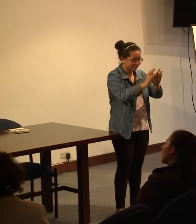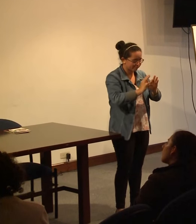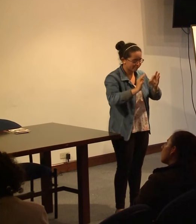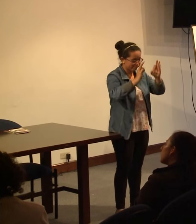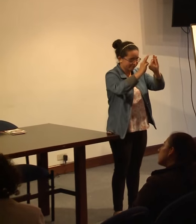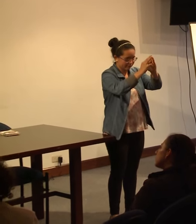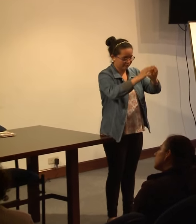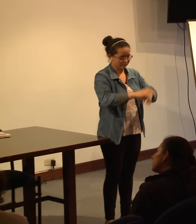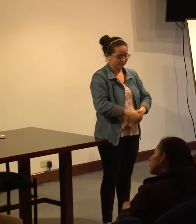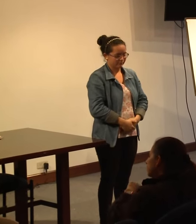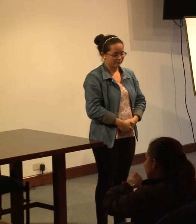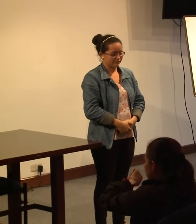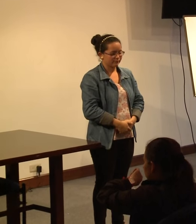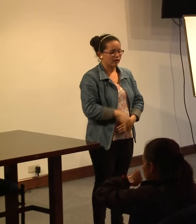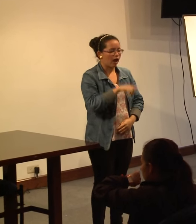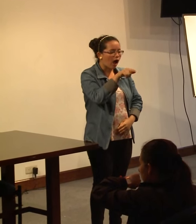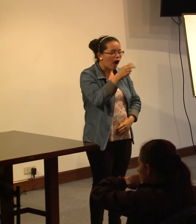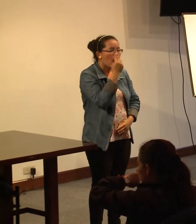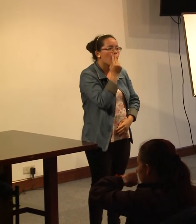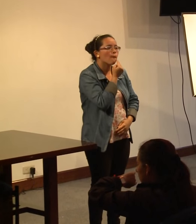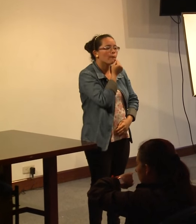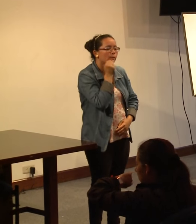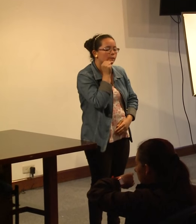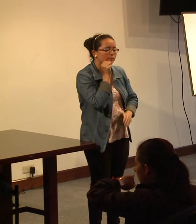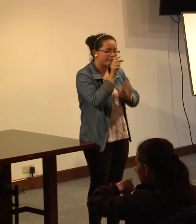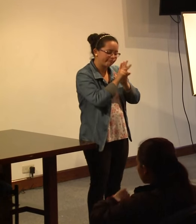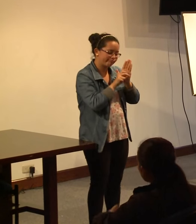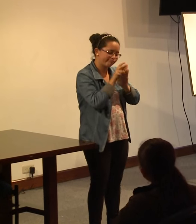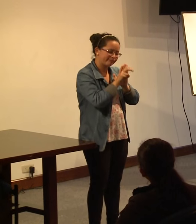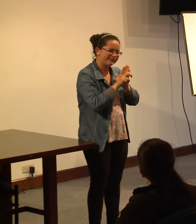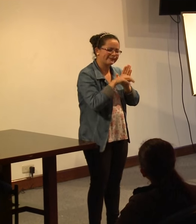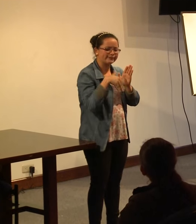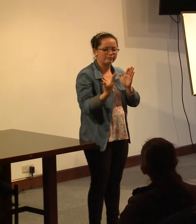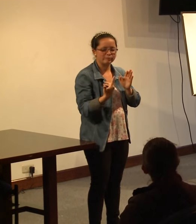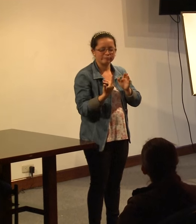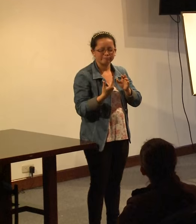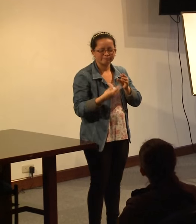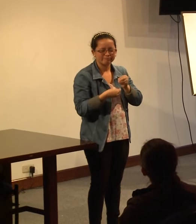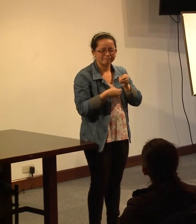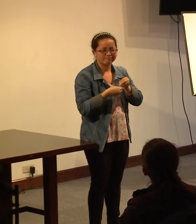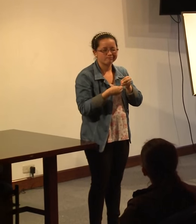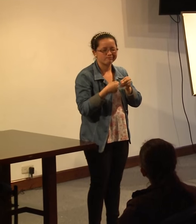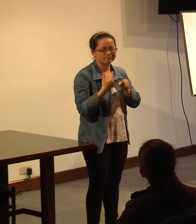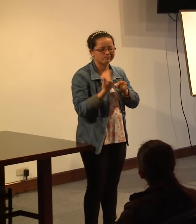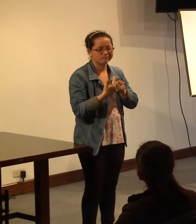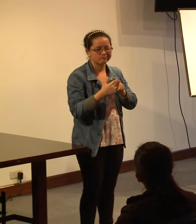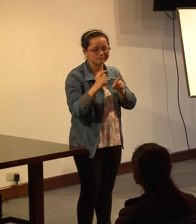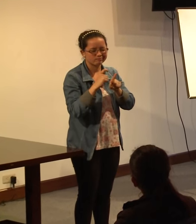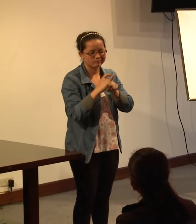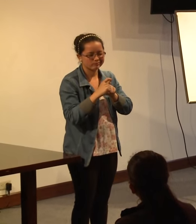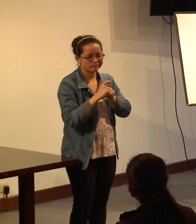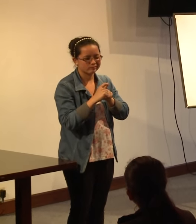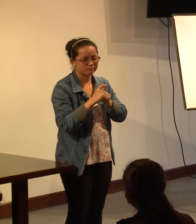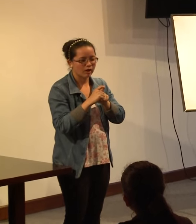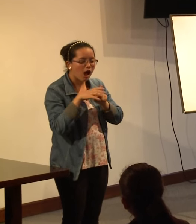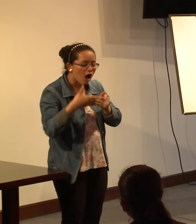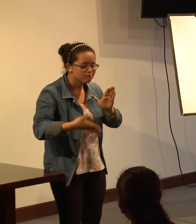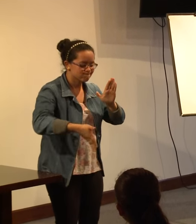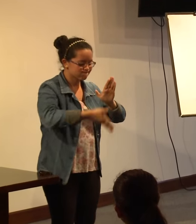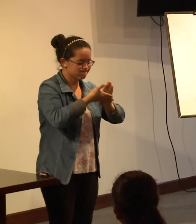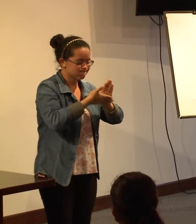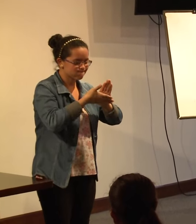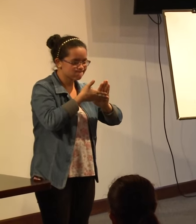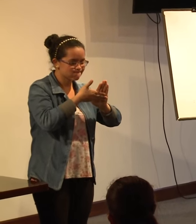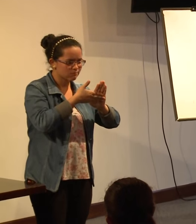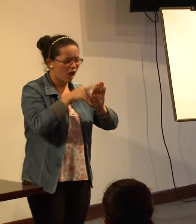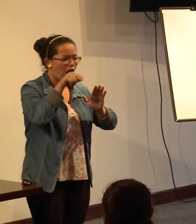eso quiere decir que uno tiene un componente teórico y ¿cómo se diría? No tengo la palabra, pero que respalda un trabajo que a veces